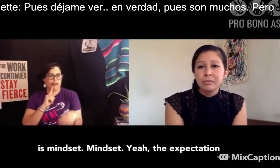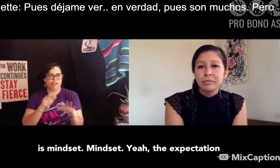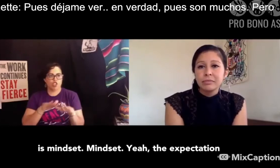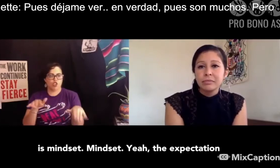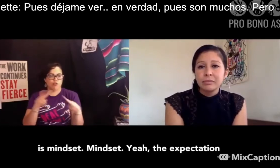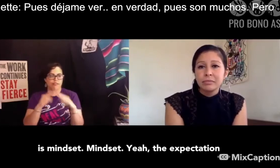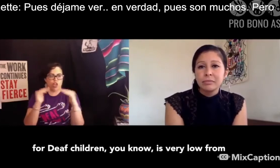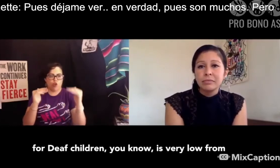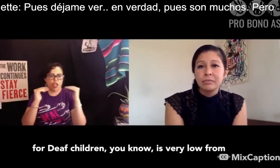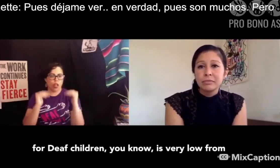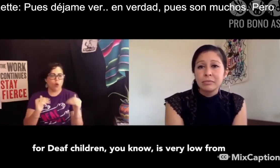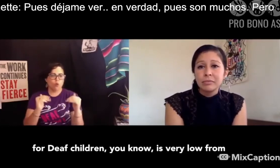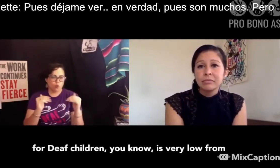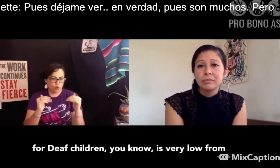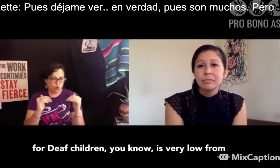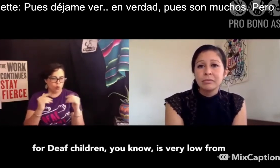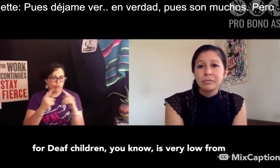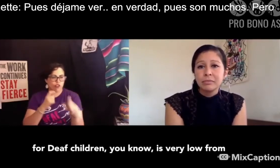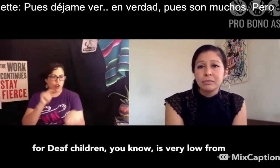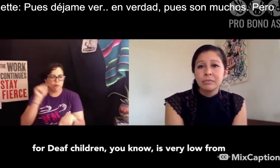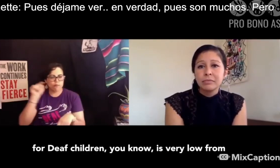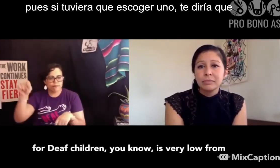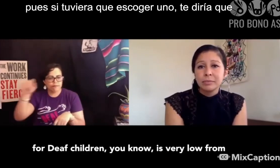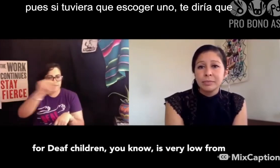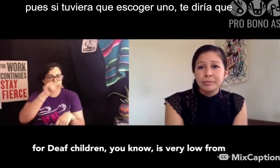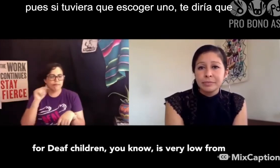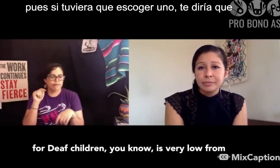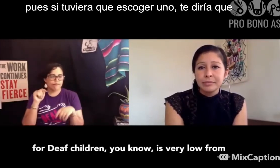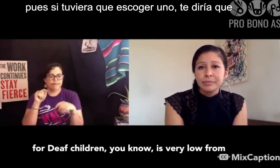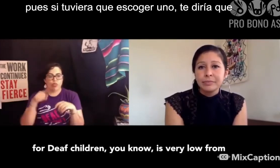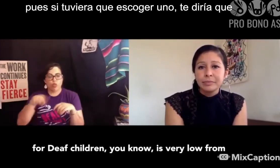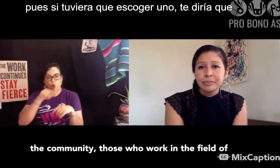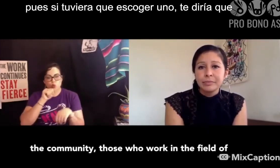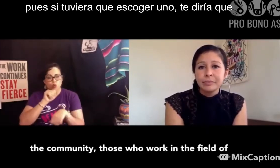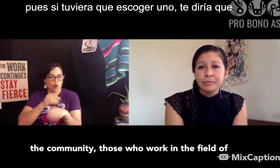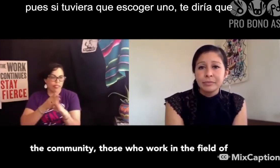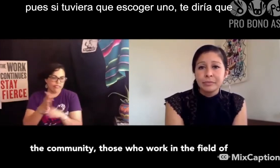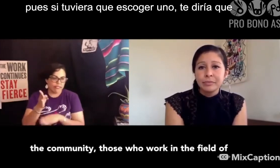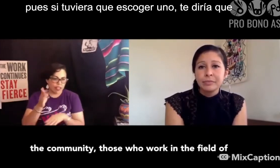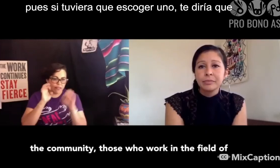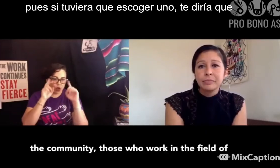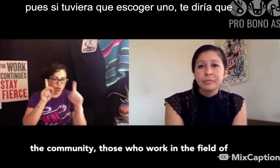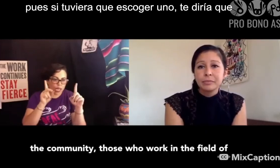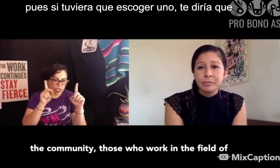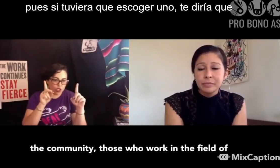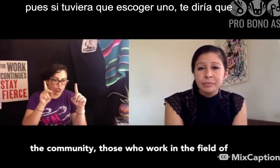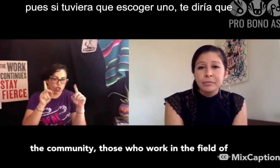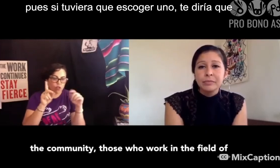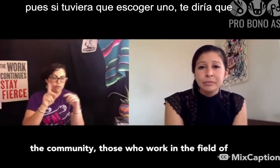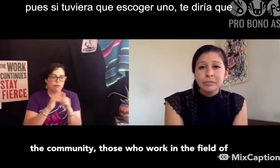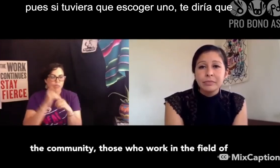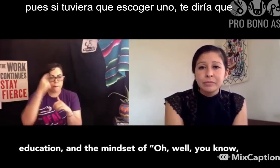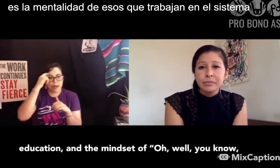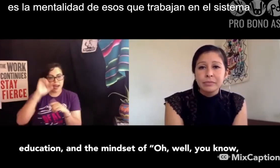en verdad pues son muchos, pero pues si tuviera que escoger uno,